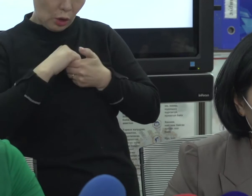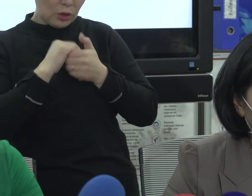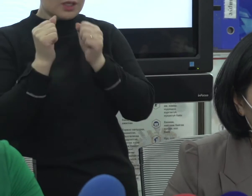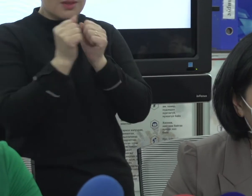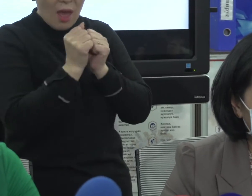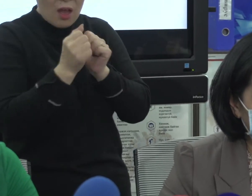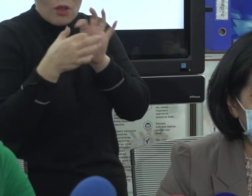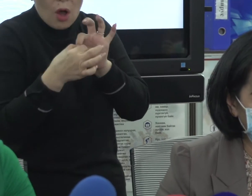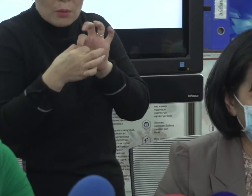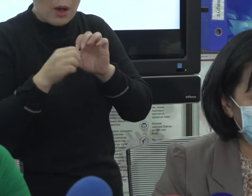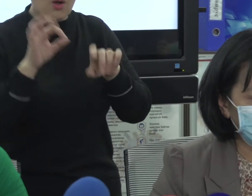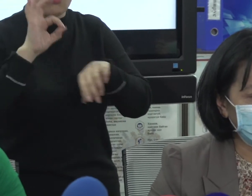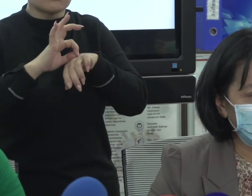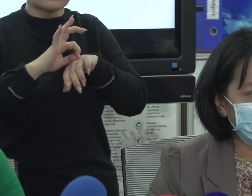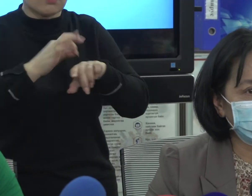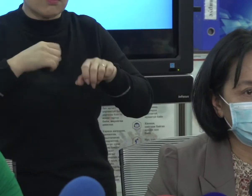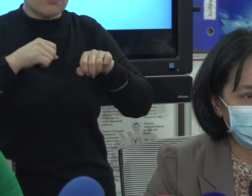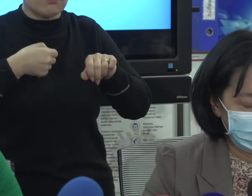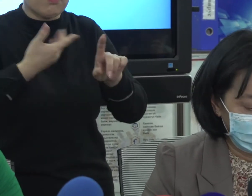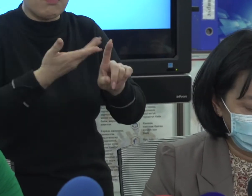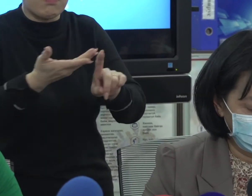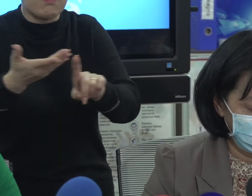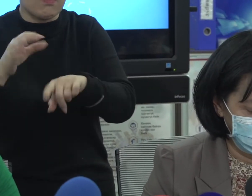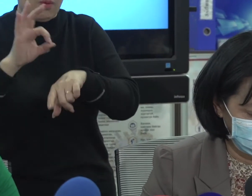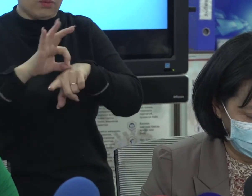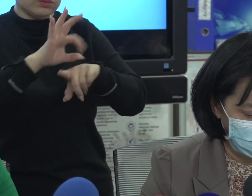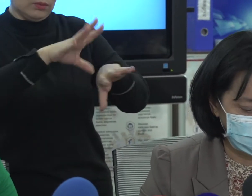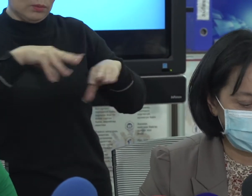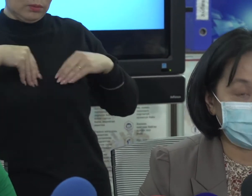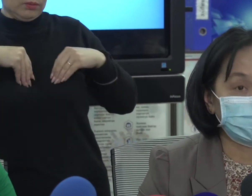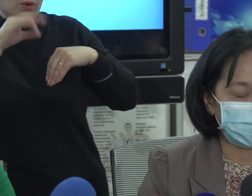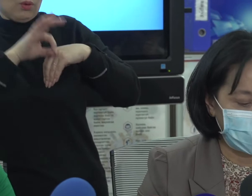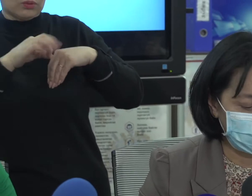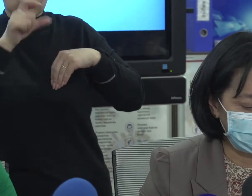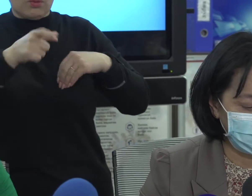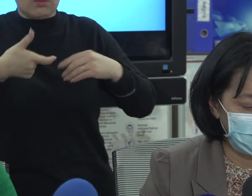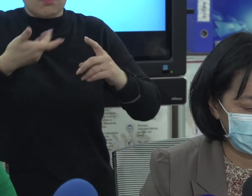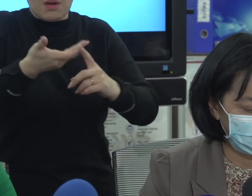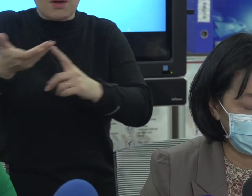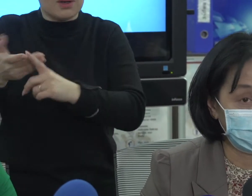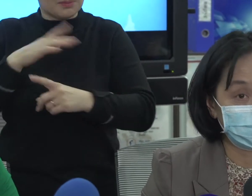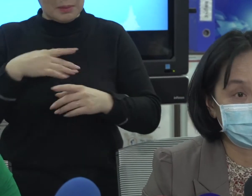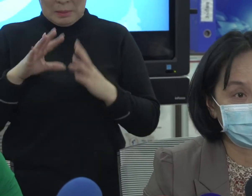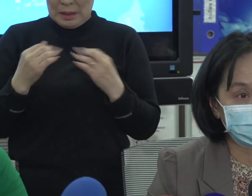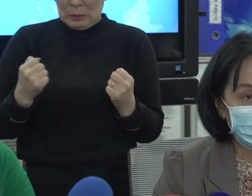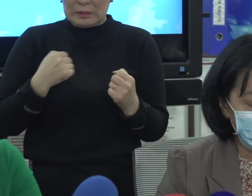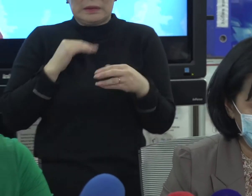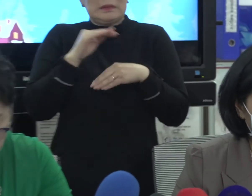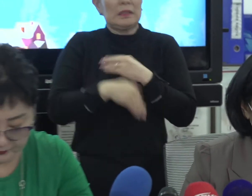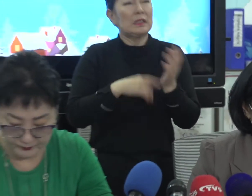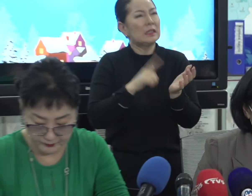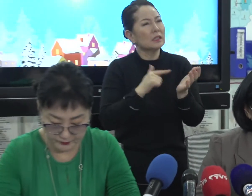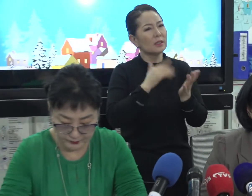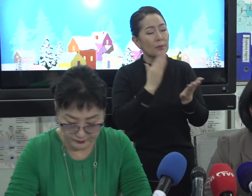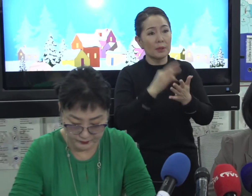үүсэж байна. Энэ бол энгийн байдлаас бол давсан ийм хүч чадал бол шаардаж байна гэсэн ийм мэдээллийг бол